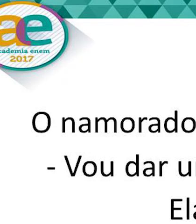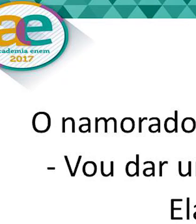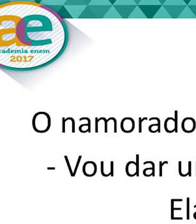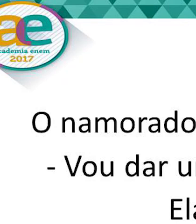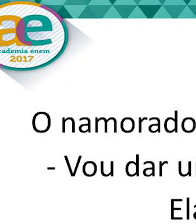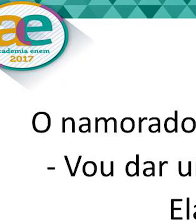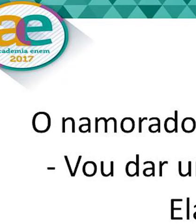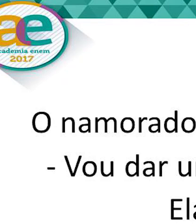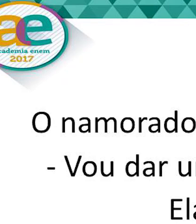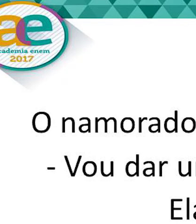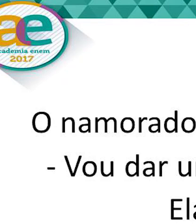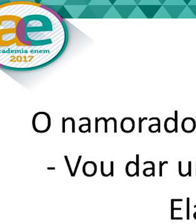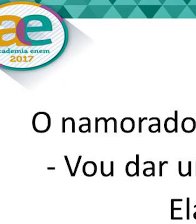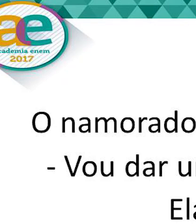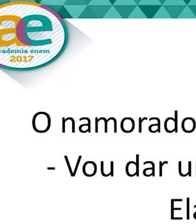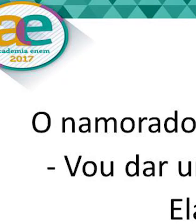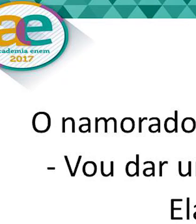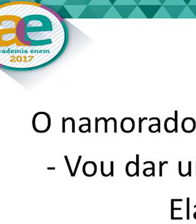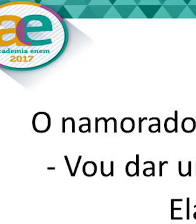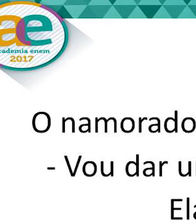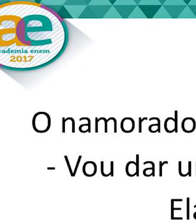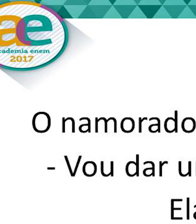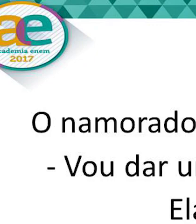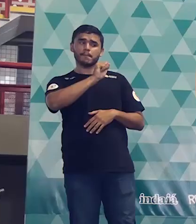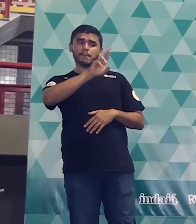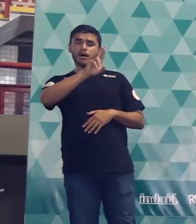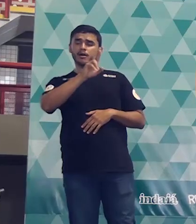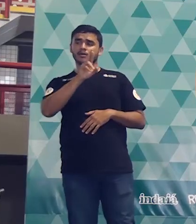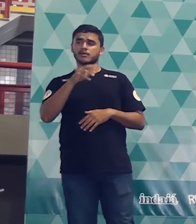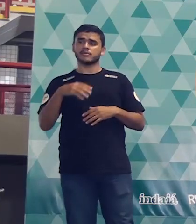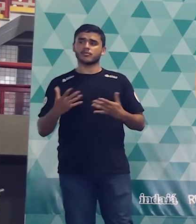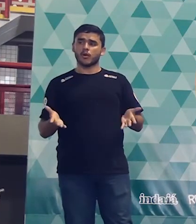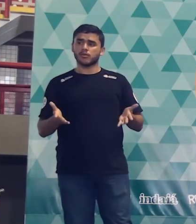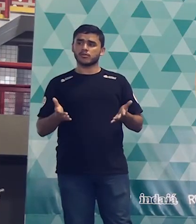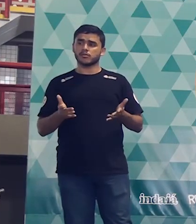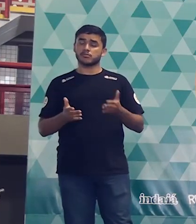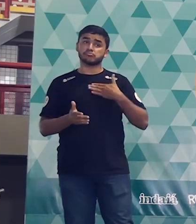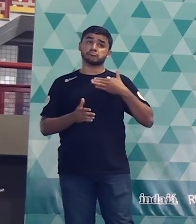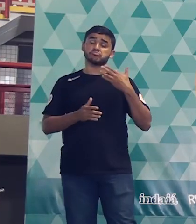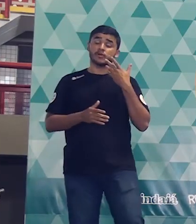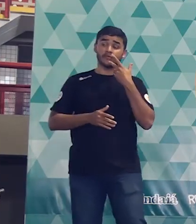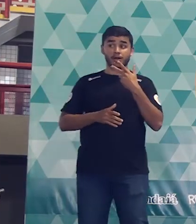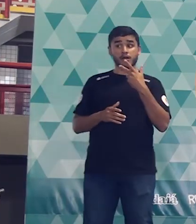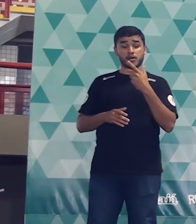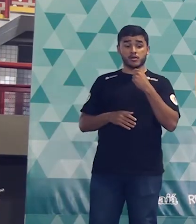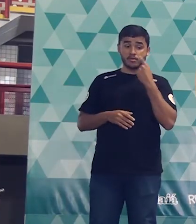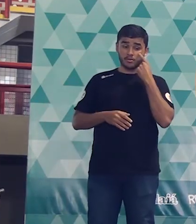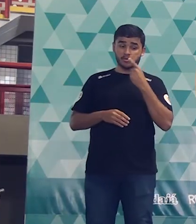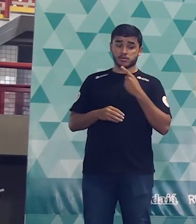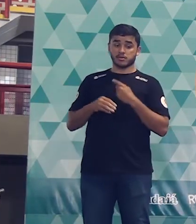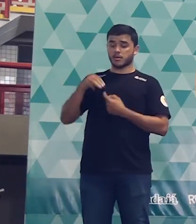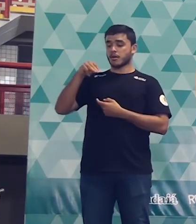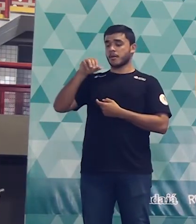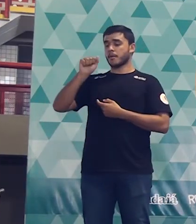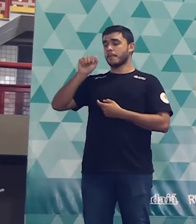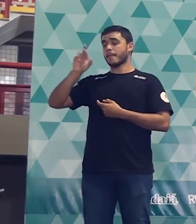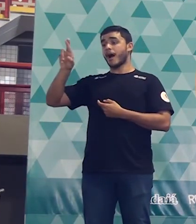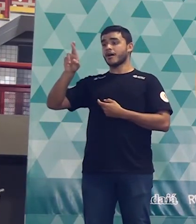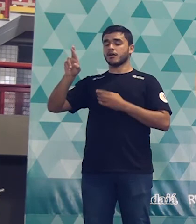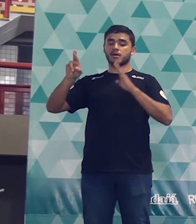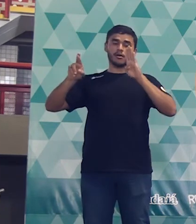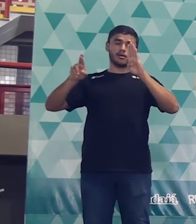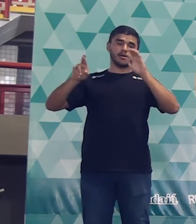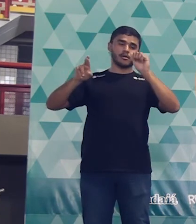no bar. O que nós podemos inferir aí, ó? Nós temos duas palavrinhas que têm uma semelhança sonora,